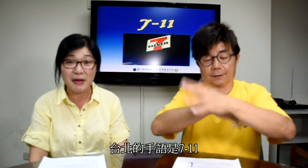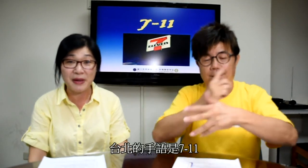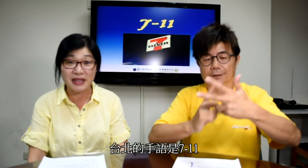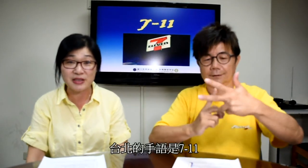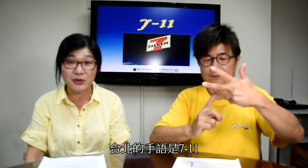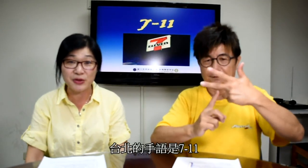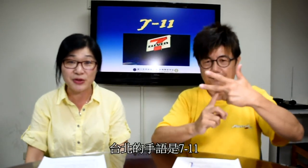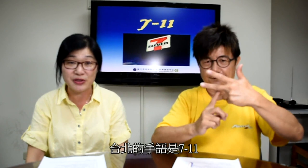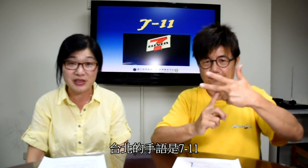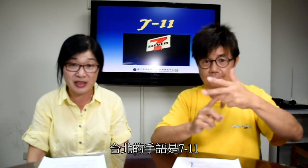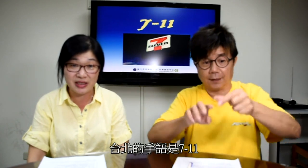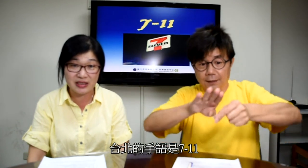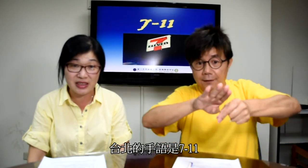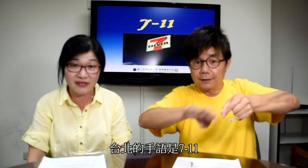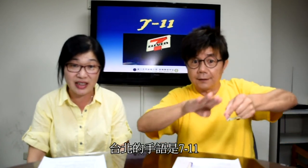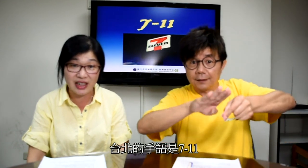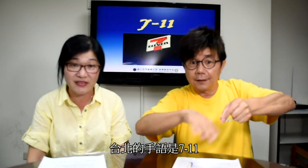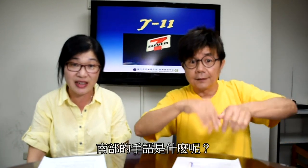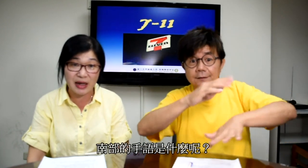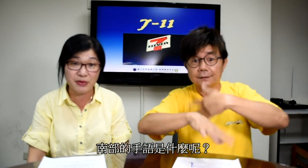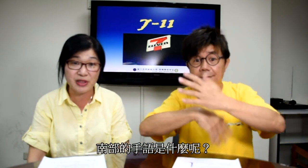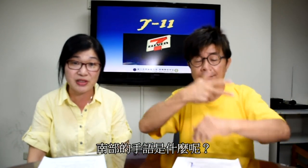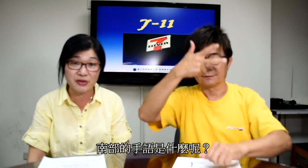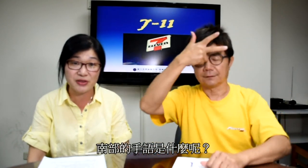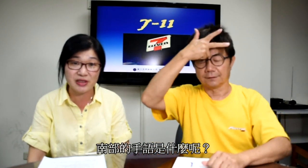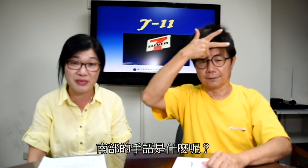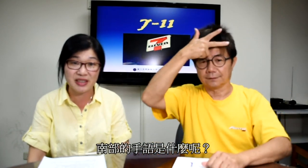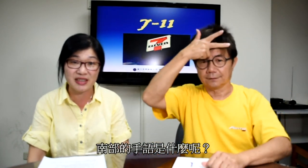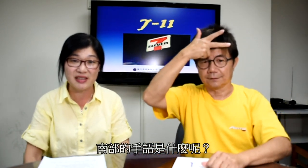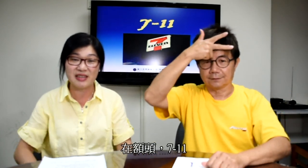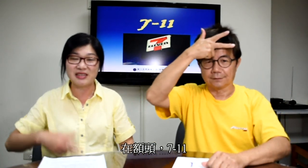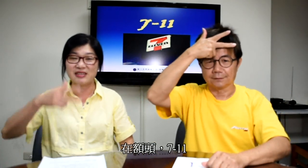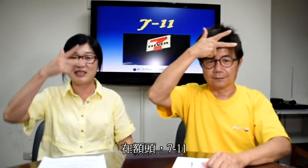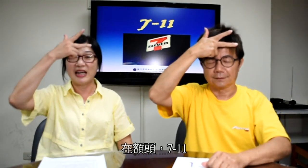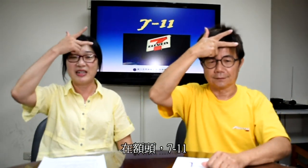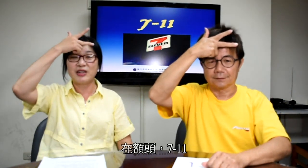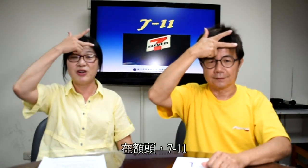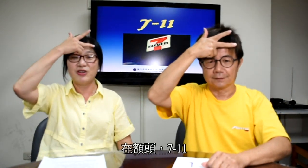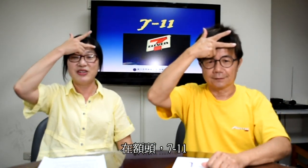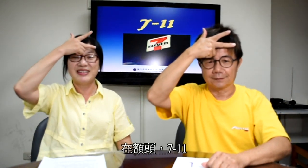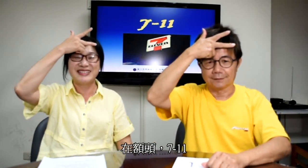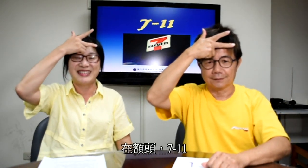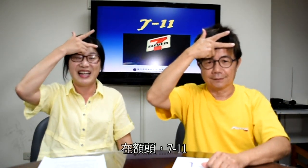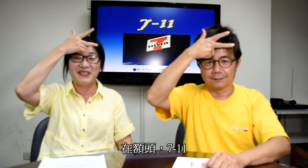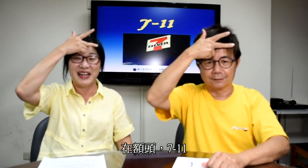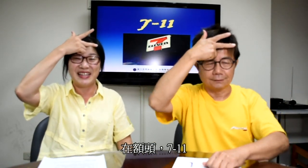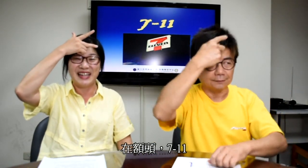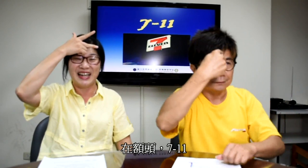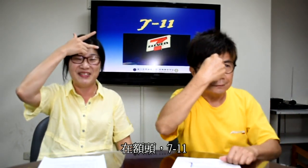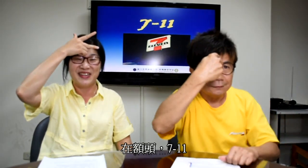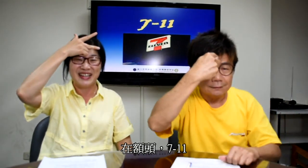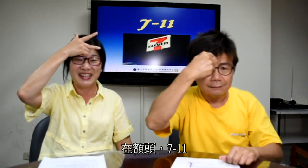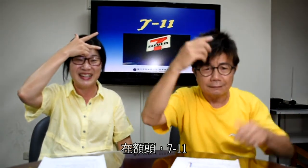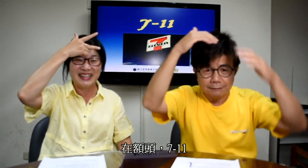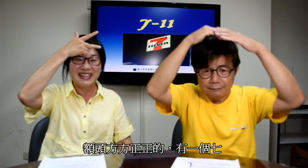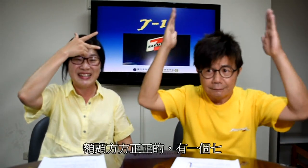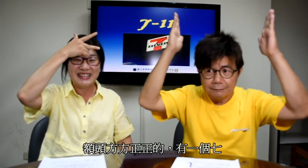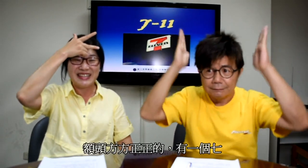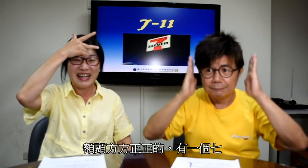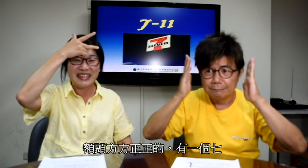北的手语 7-Eleven，南部的手语是什么呢？在额头 7-Eleven，在额